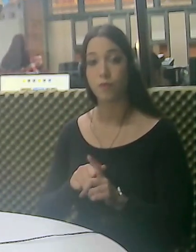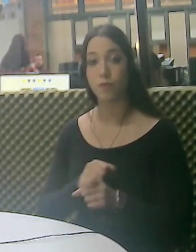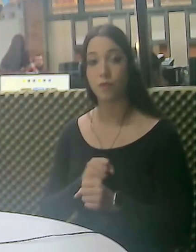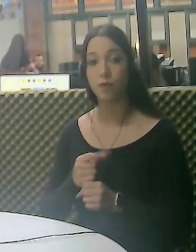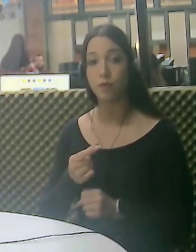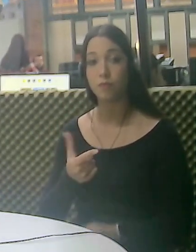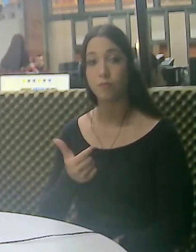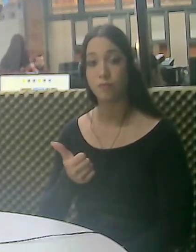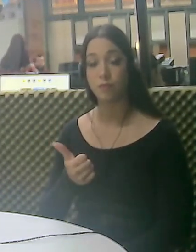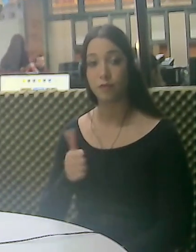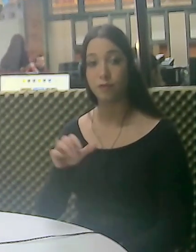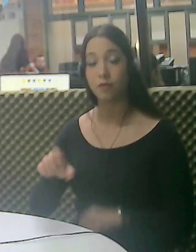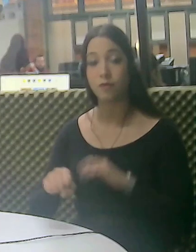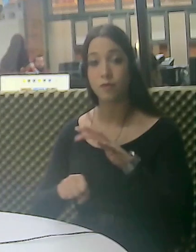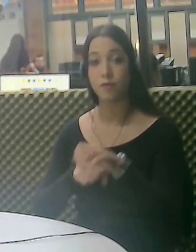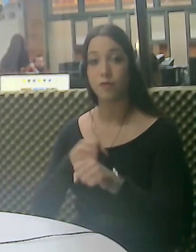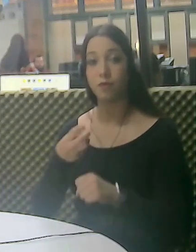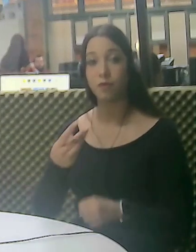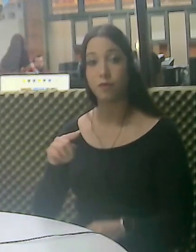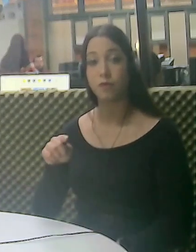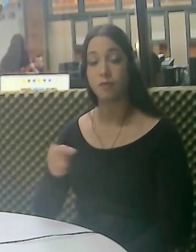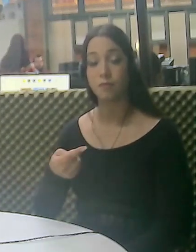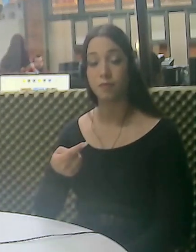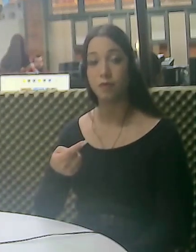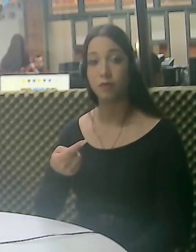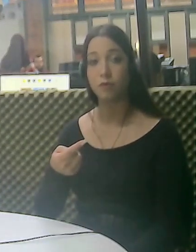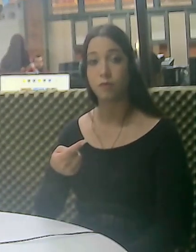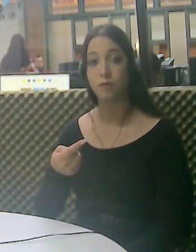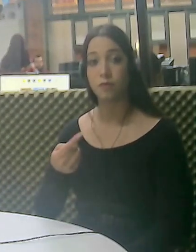exemplo, foram coletadas